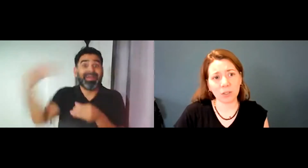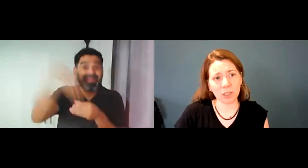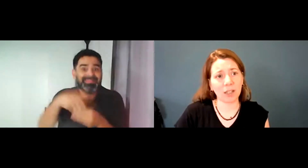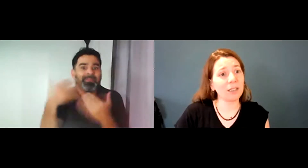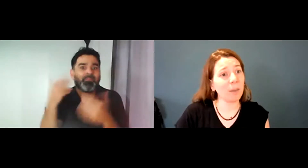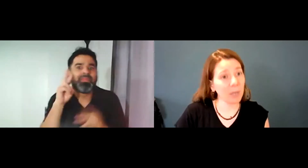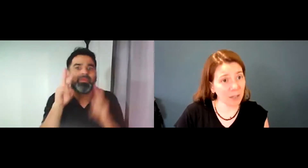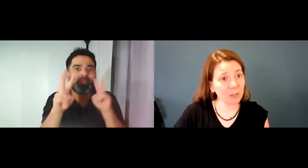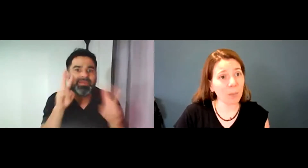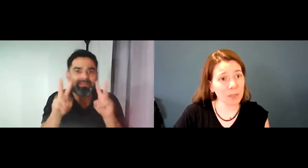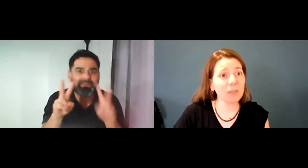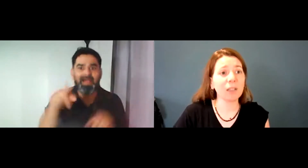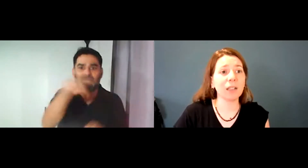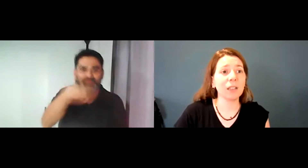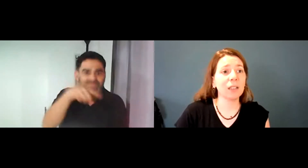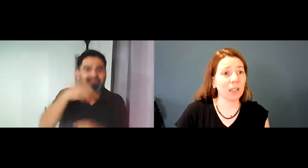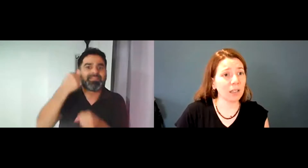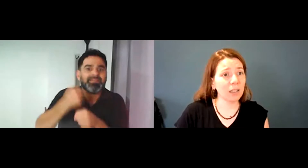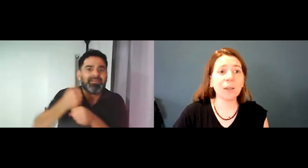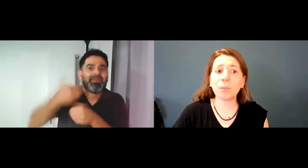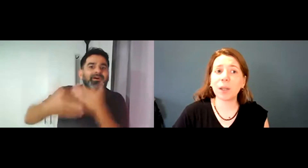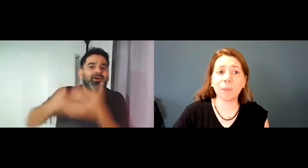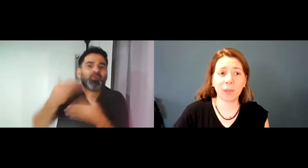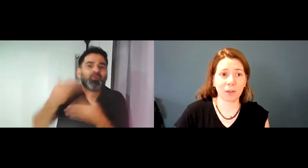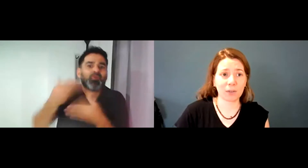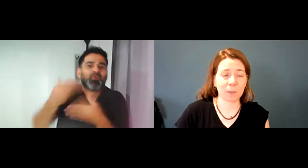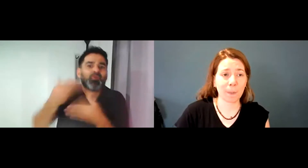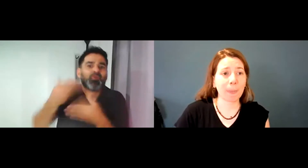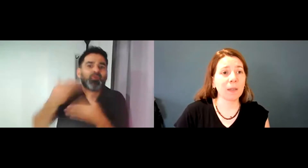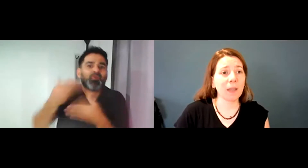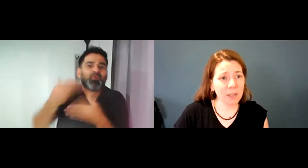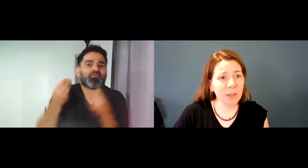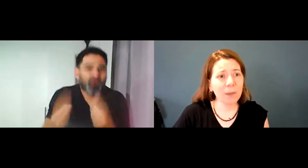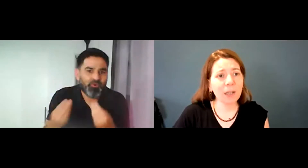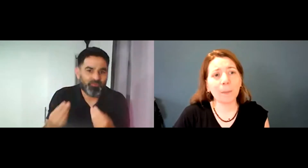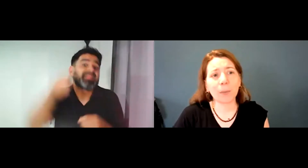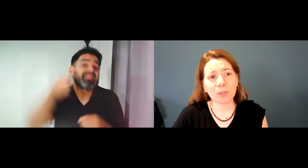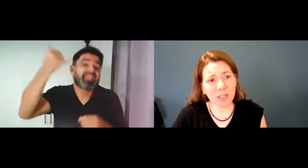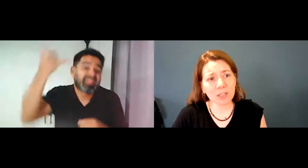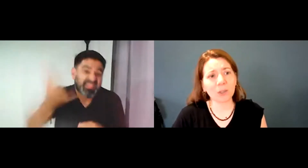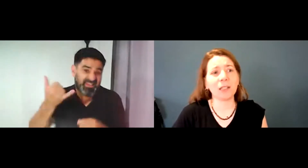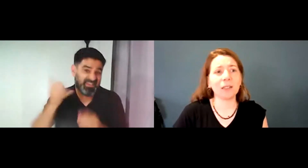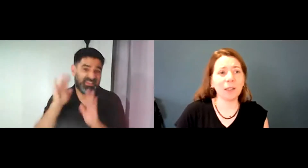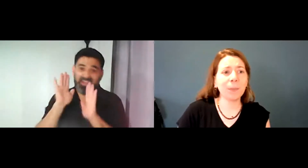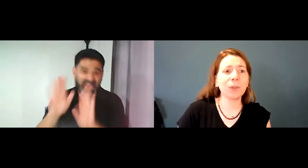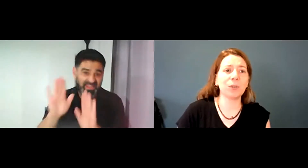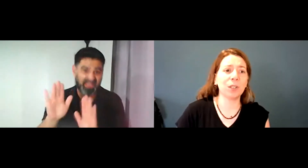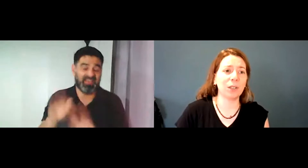quieran y también otras personas que entran puedan verlos y así ver el proceso en el tiempo que ustedes